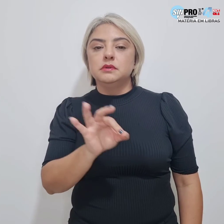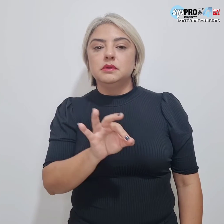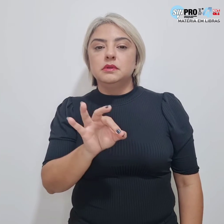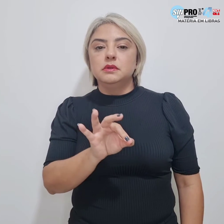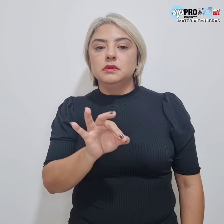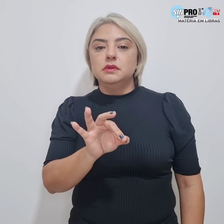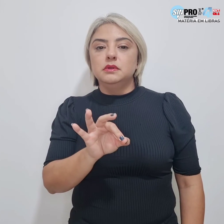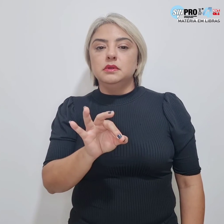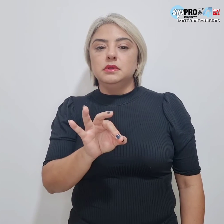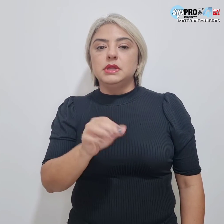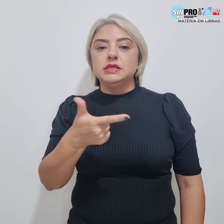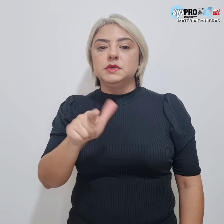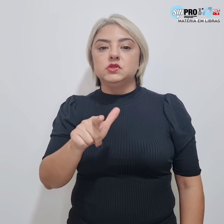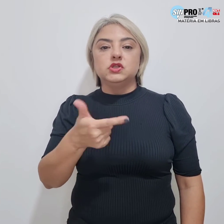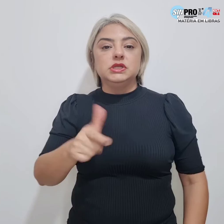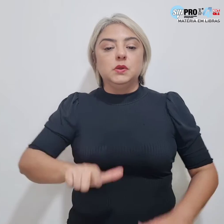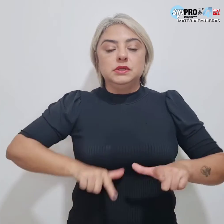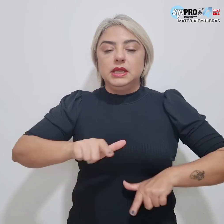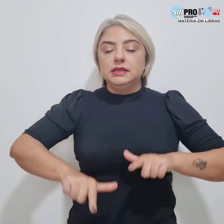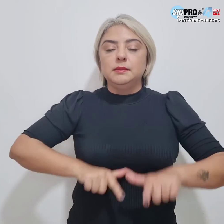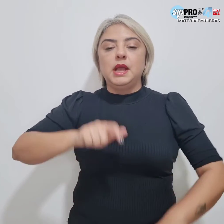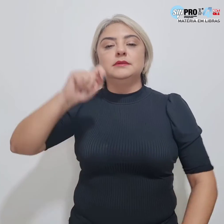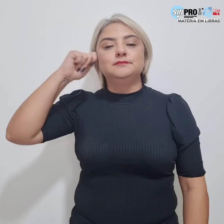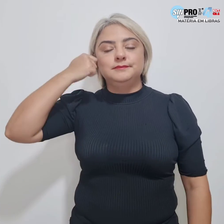63,7% dos desempregados são negros.